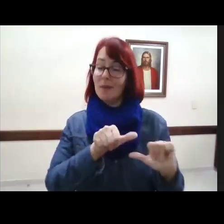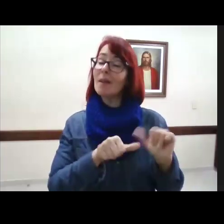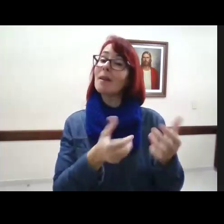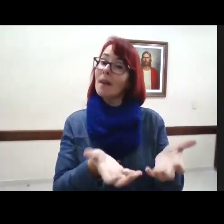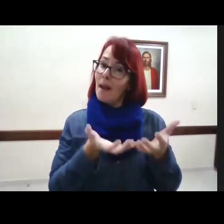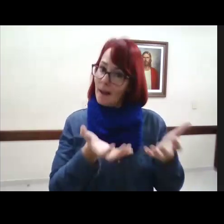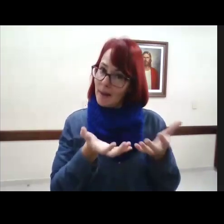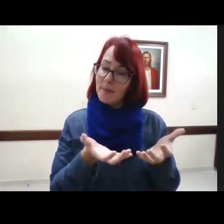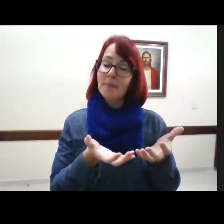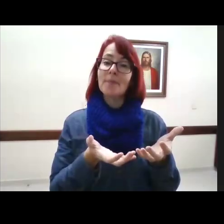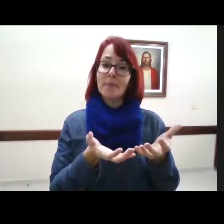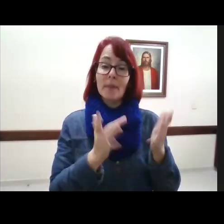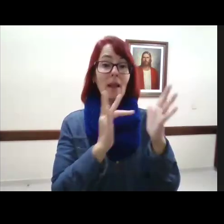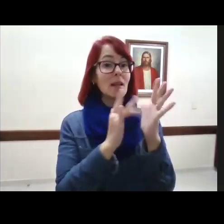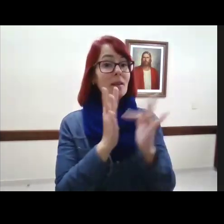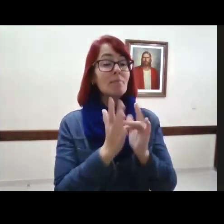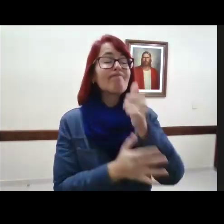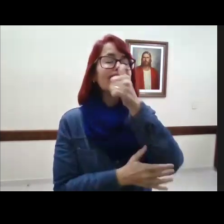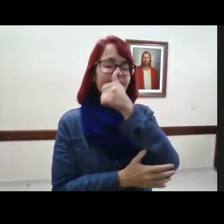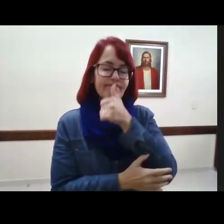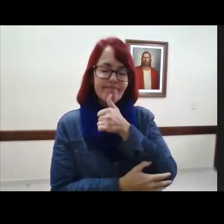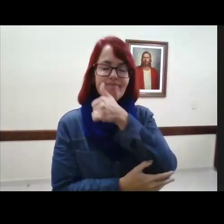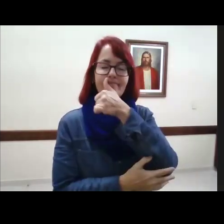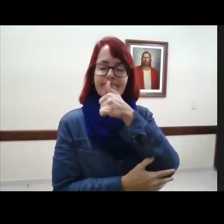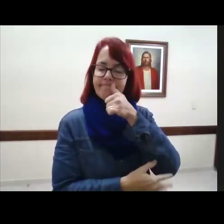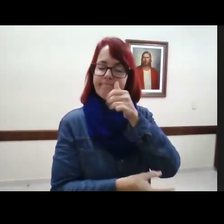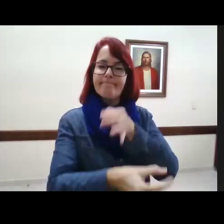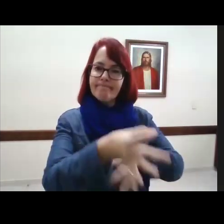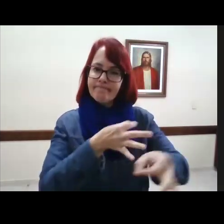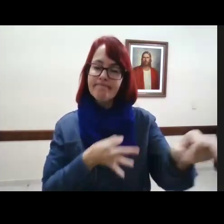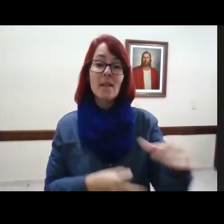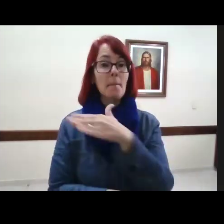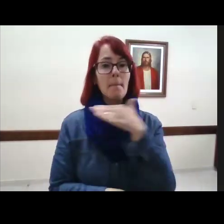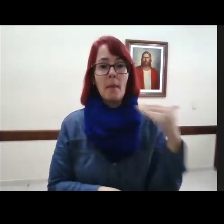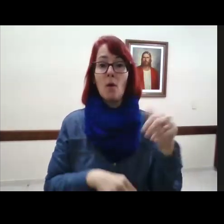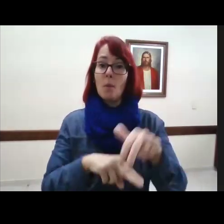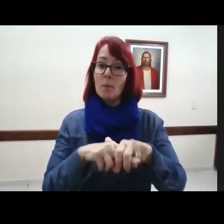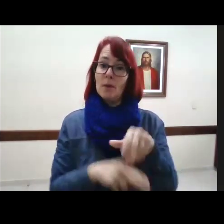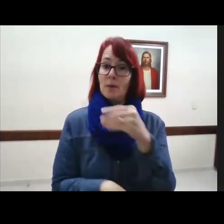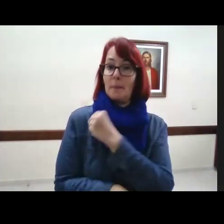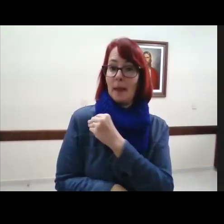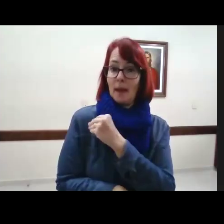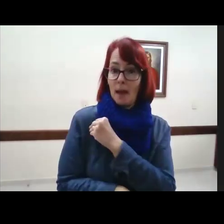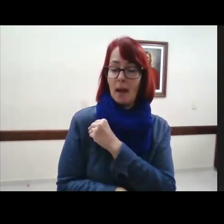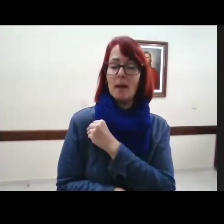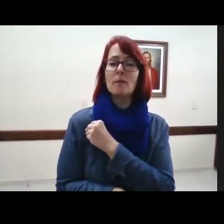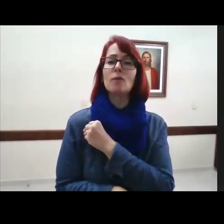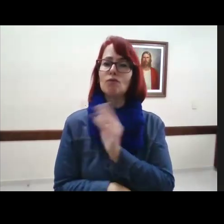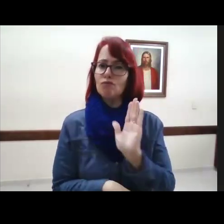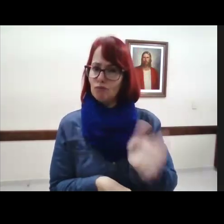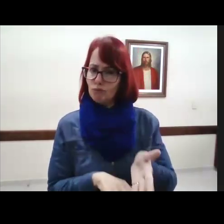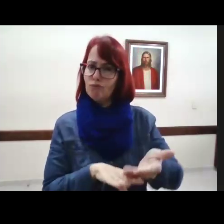Ele se sacrificou, Cristo, ele morreu e ele pagou pelos nossos pecados, ele expiou por